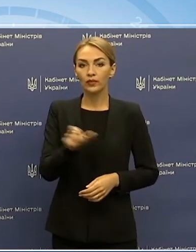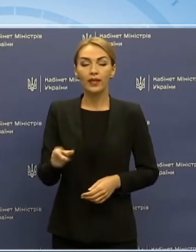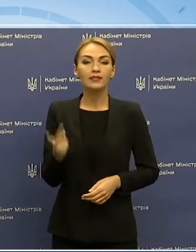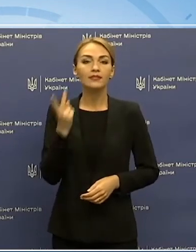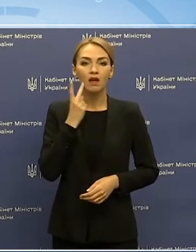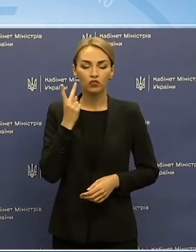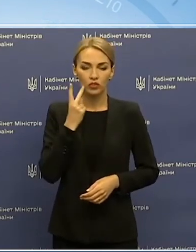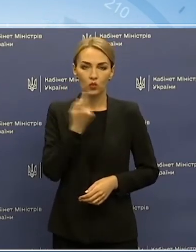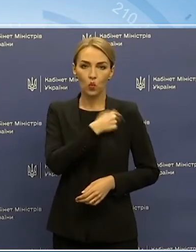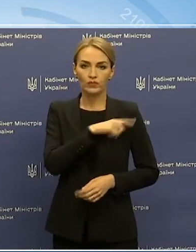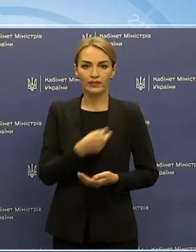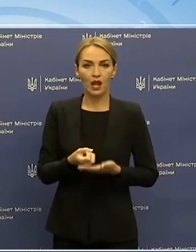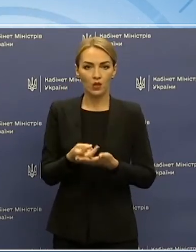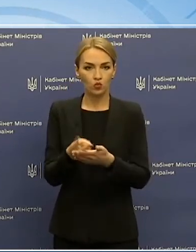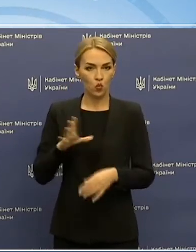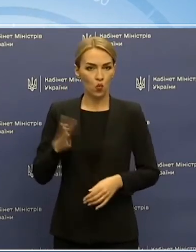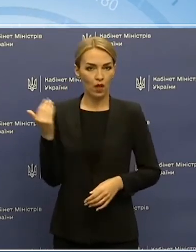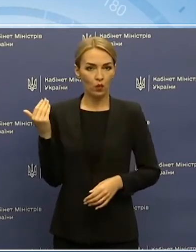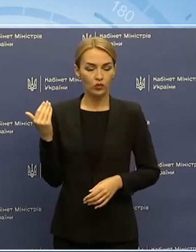завжди госпіталізовувалась.